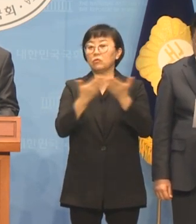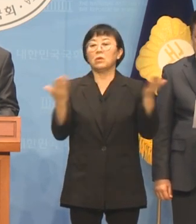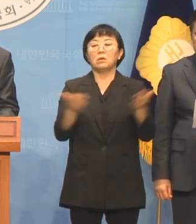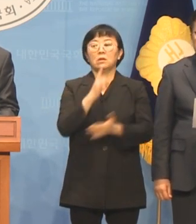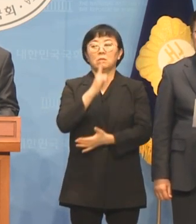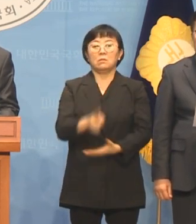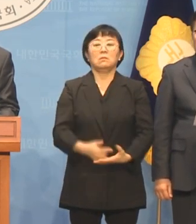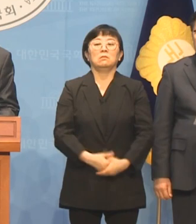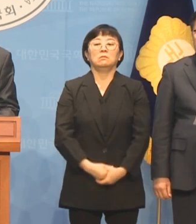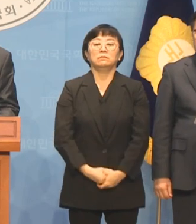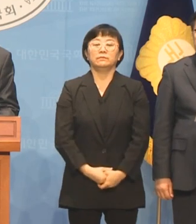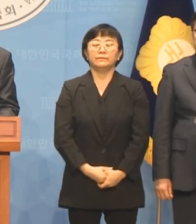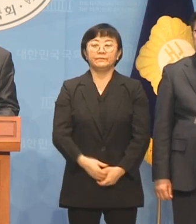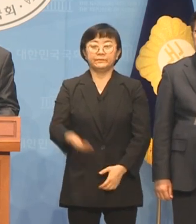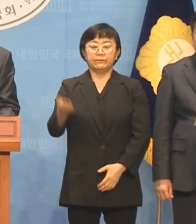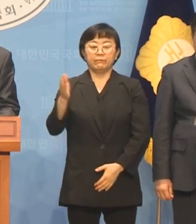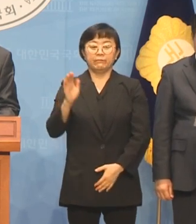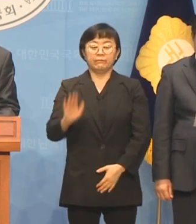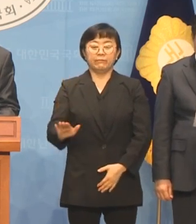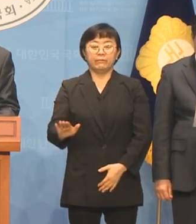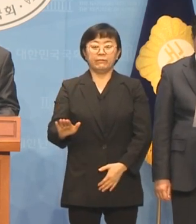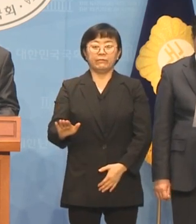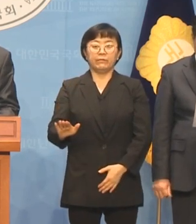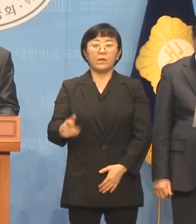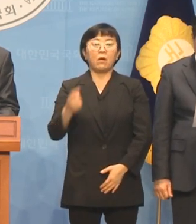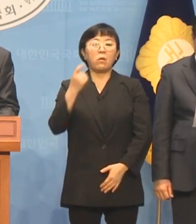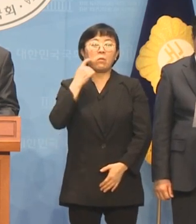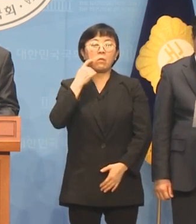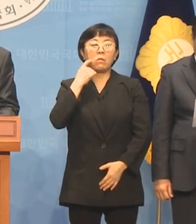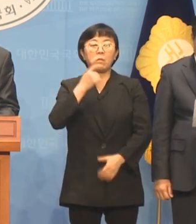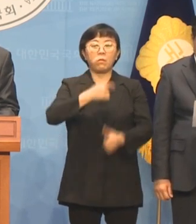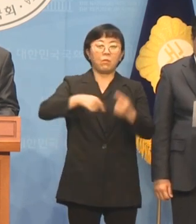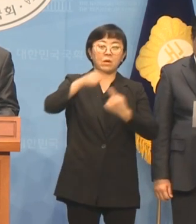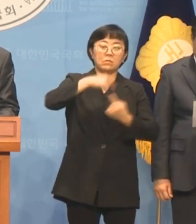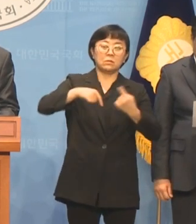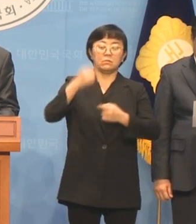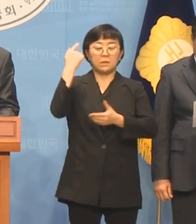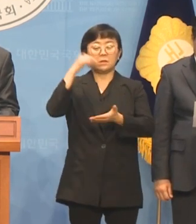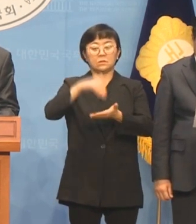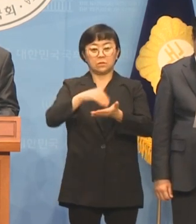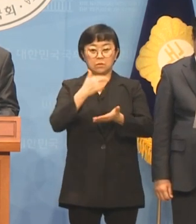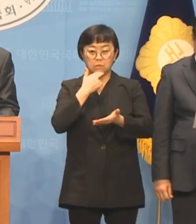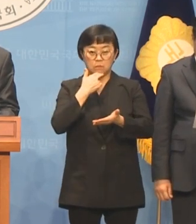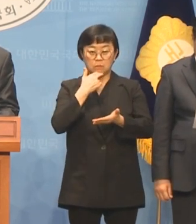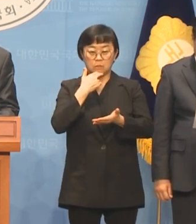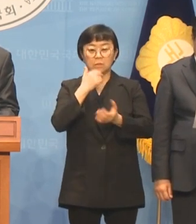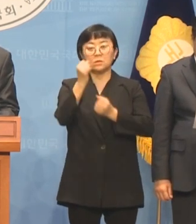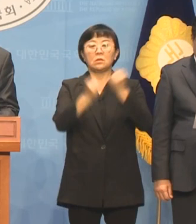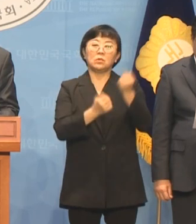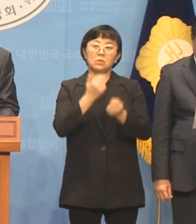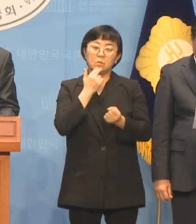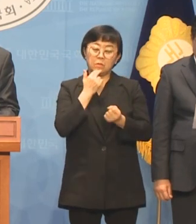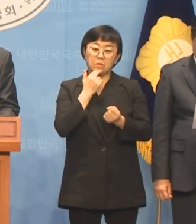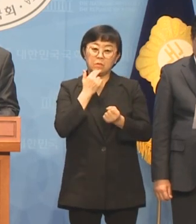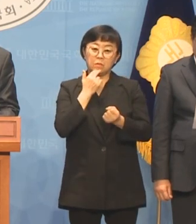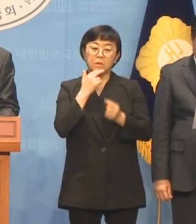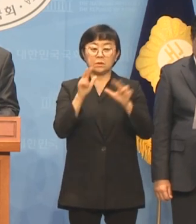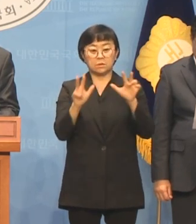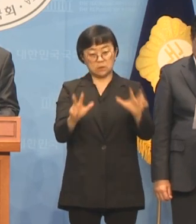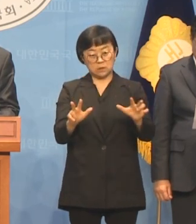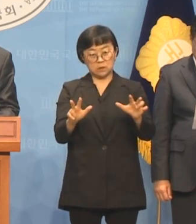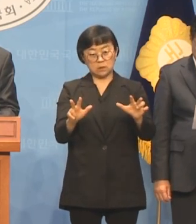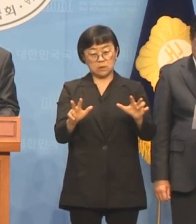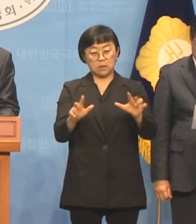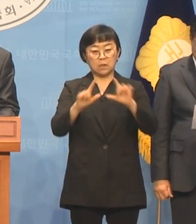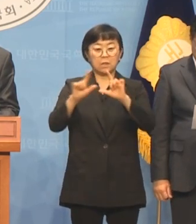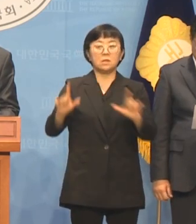일입니다. 그러나 거짓으로 둘러댈 뿐 반성도 제대로 된 설명도 없었고 이제